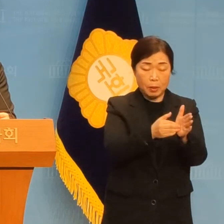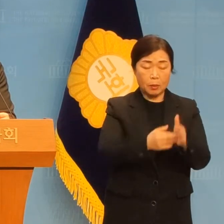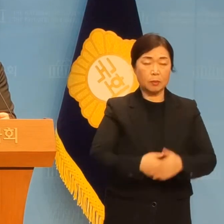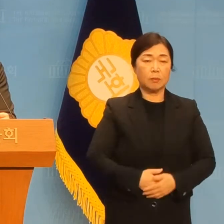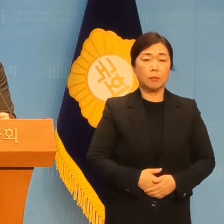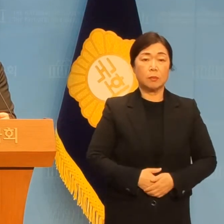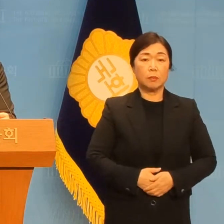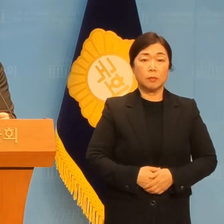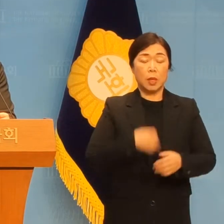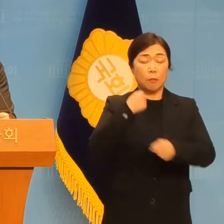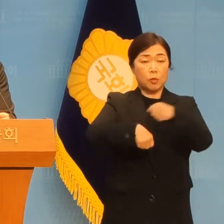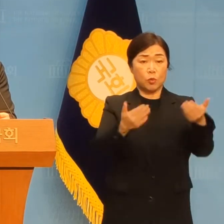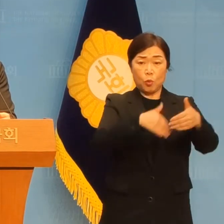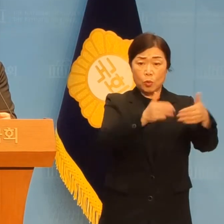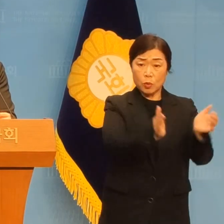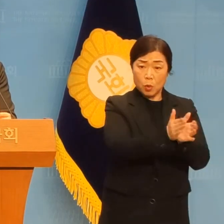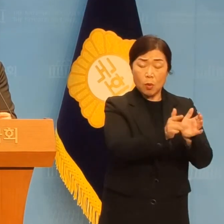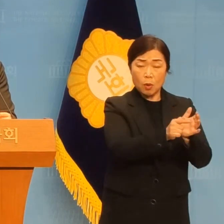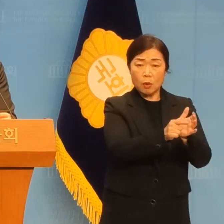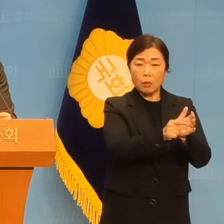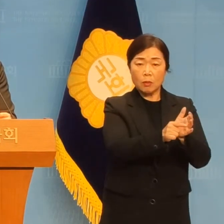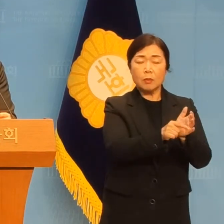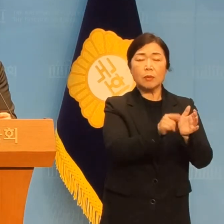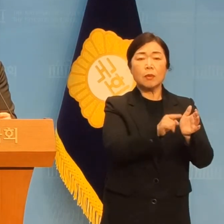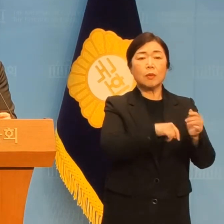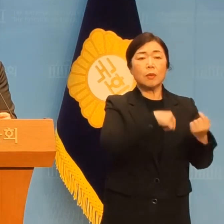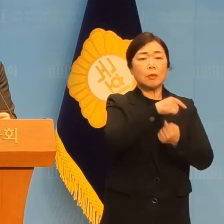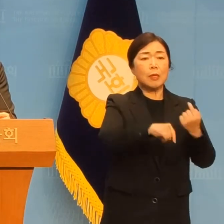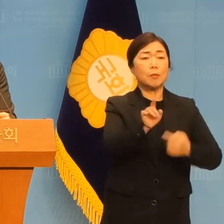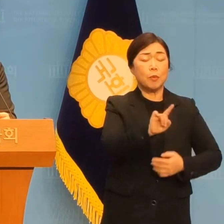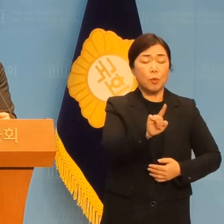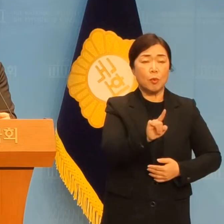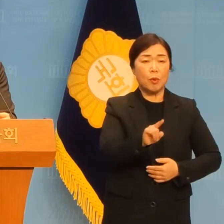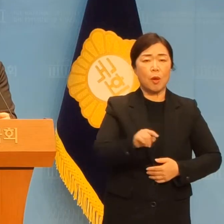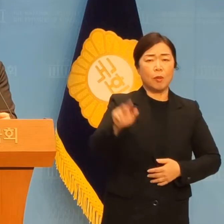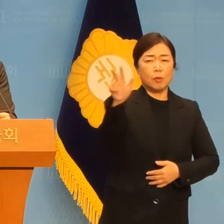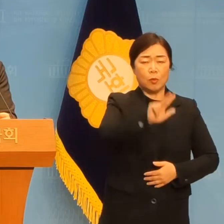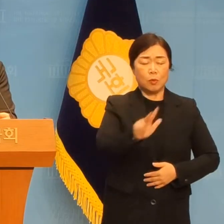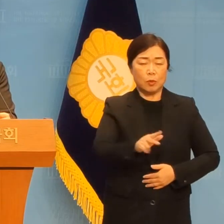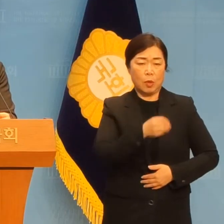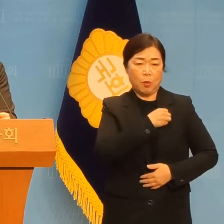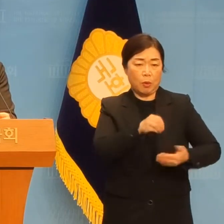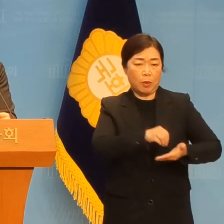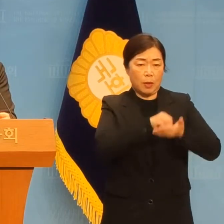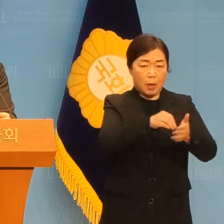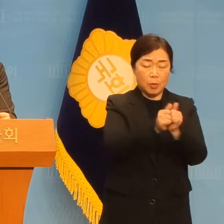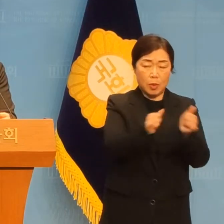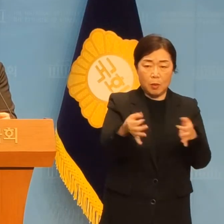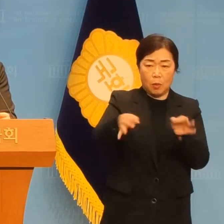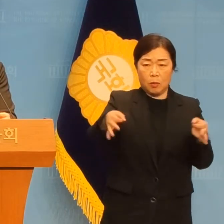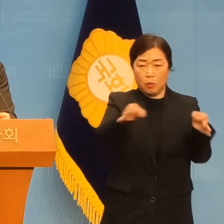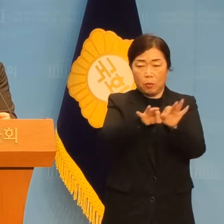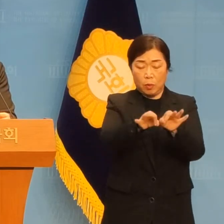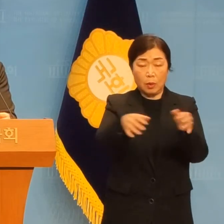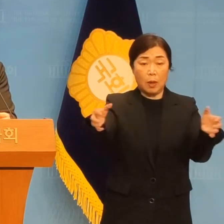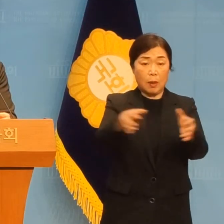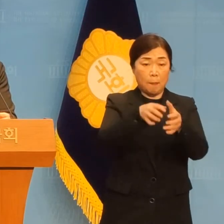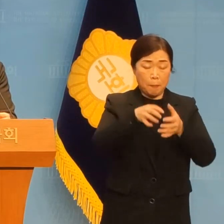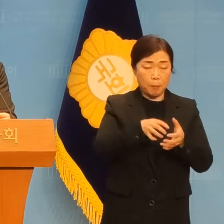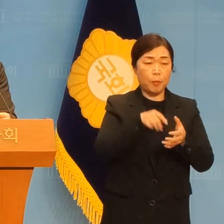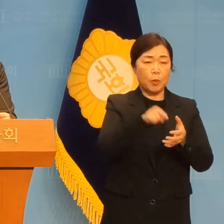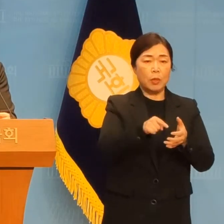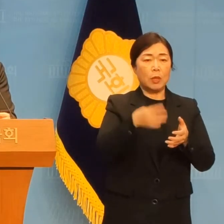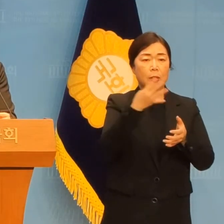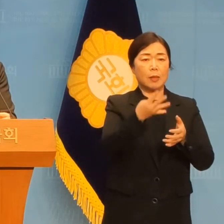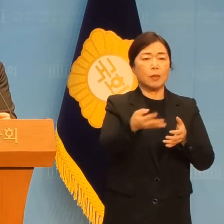단체입니까? 전국 조합원들이 내는 조합비로 운영되는 민간단체입니다. 연간 수익이 4천억 원이 넘는다고 알려진 이